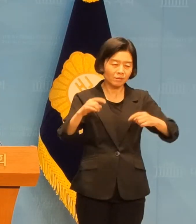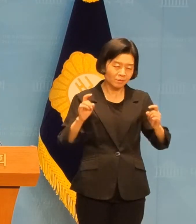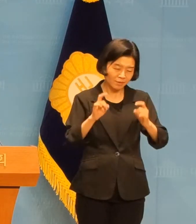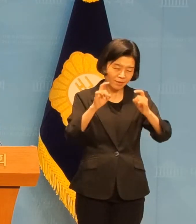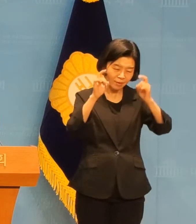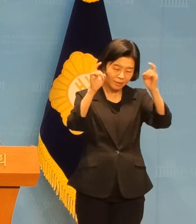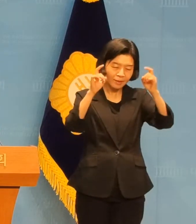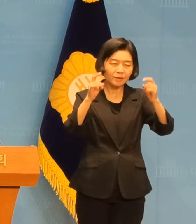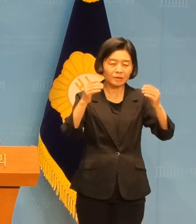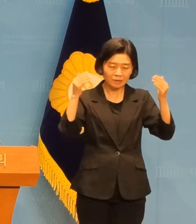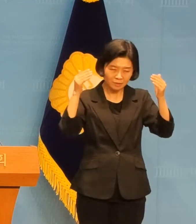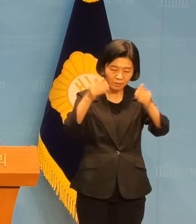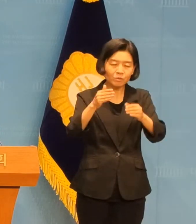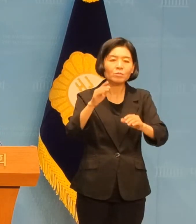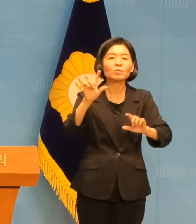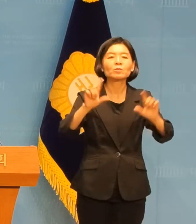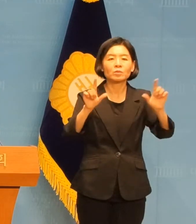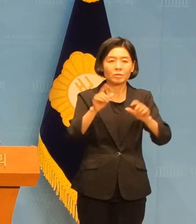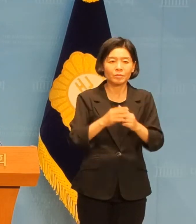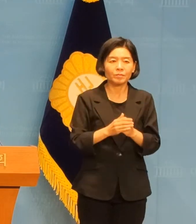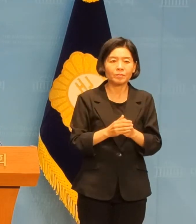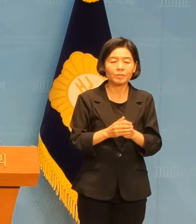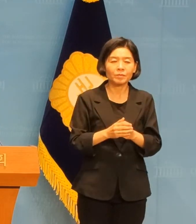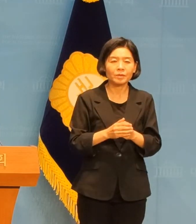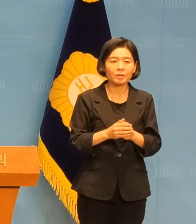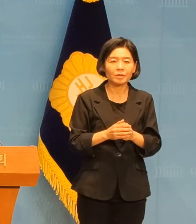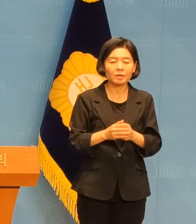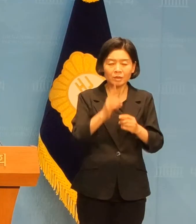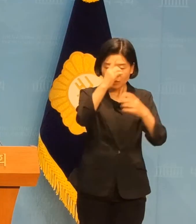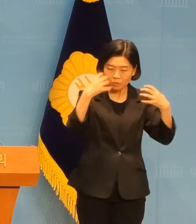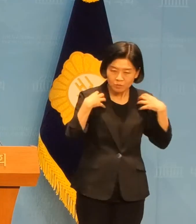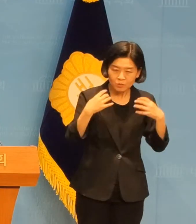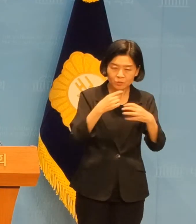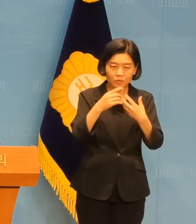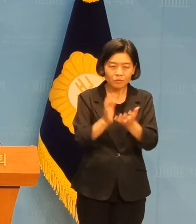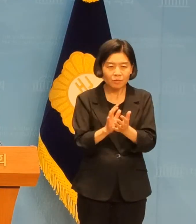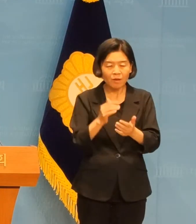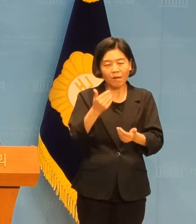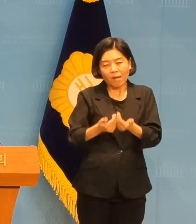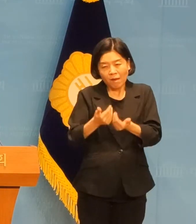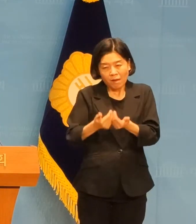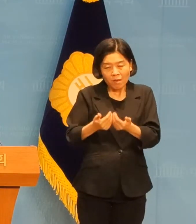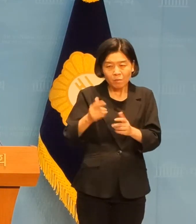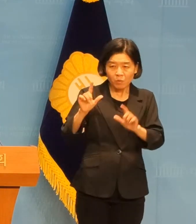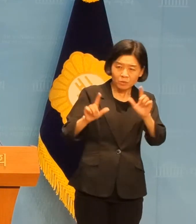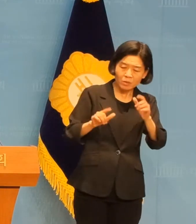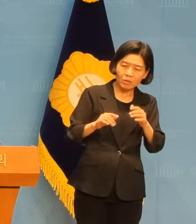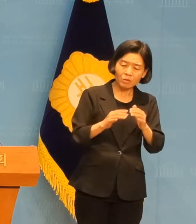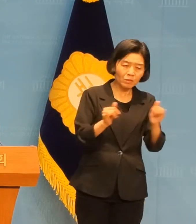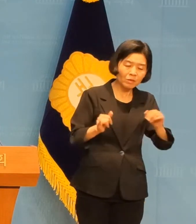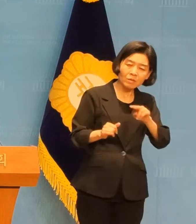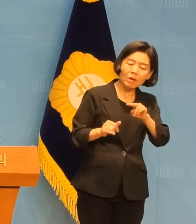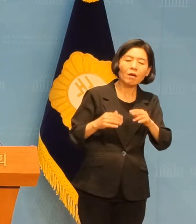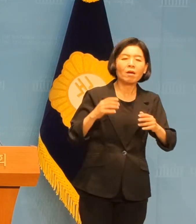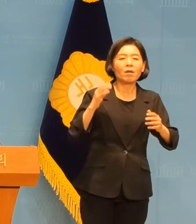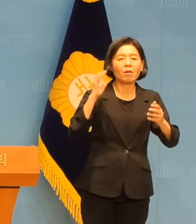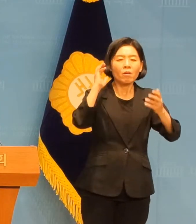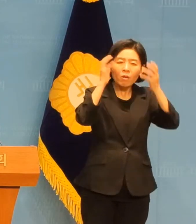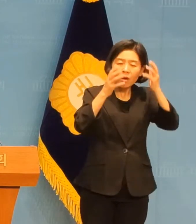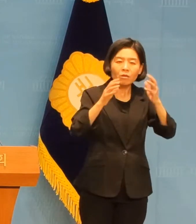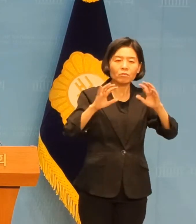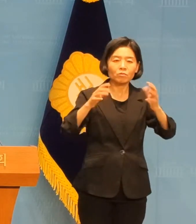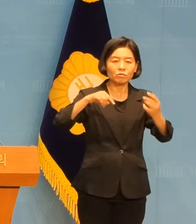모습입니다. 집권 세력의 불협화음은 국민들에게 혼란을 주고 국정 운영의 책임을